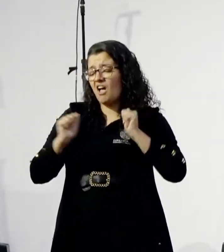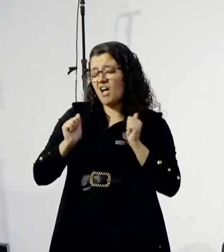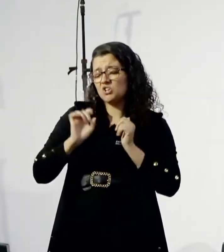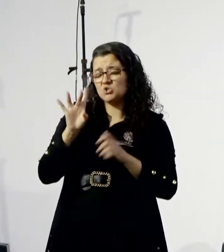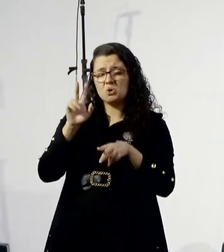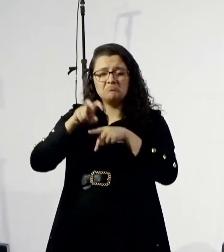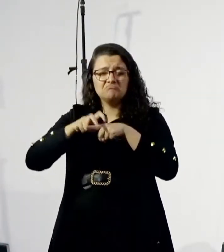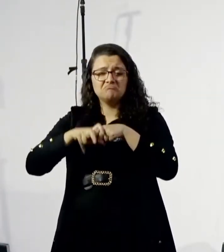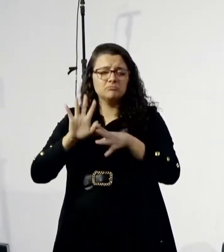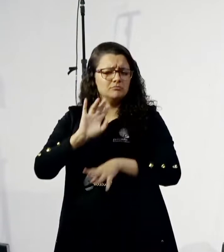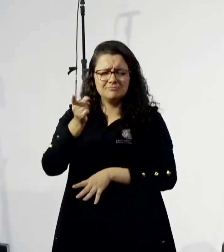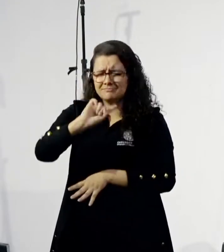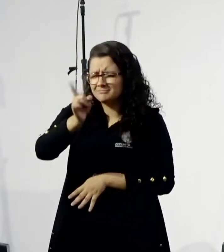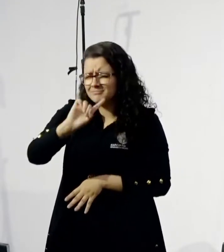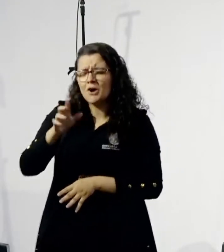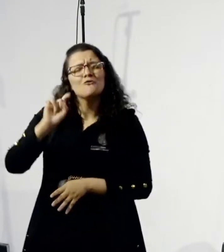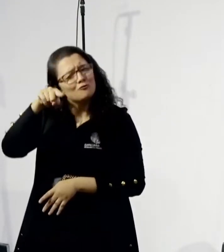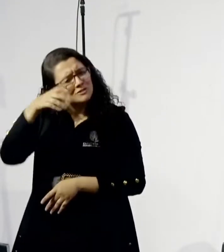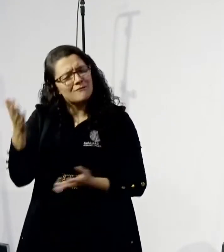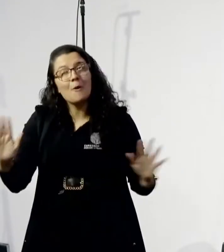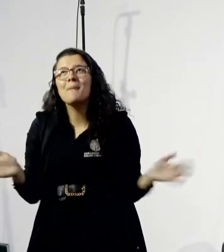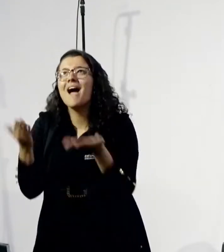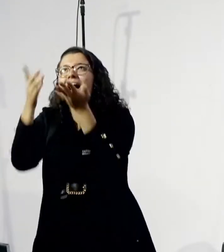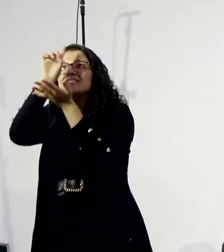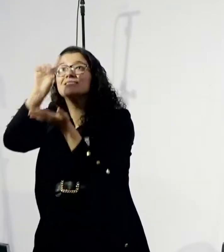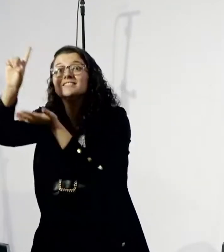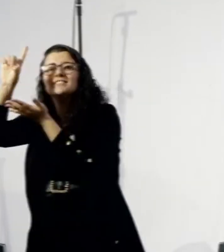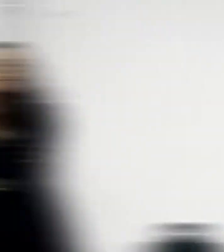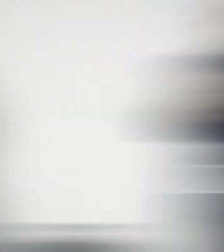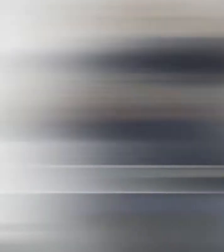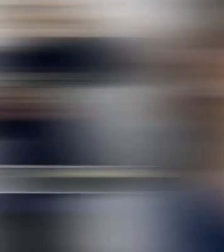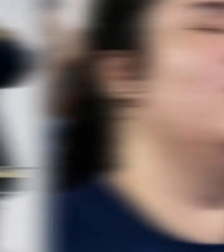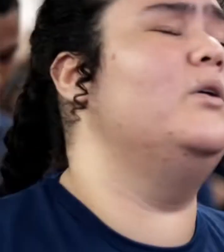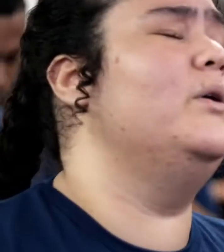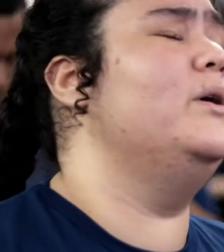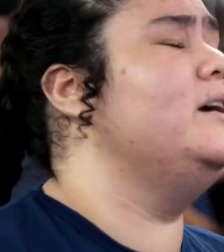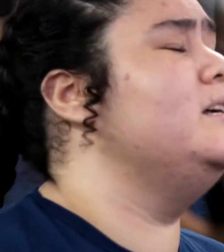não. Você veio para exaltar o santo nome do Senhor.